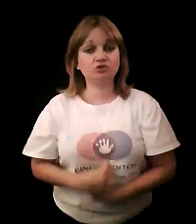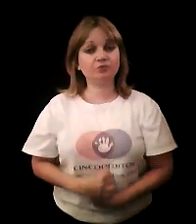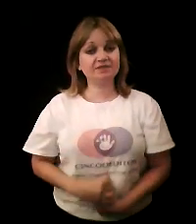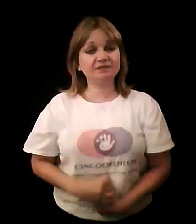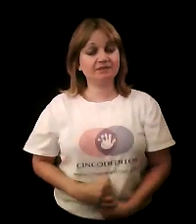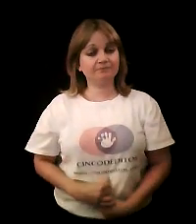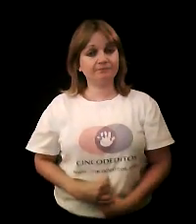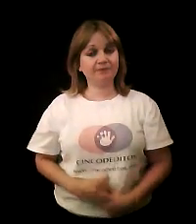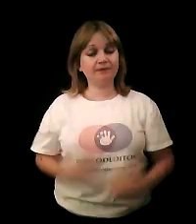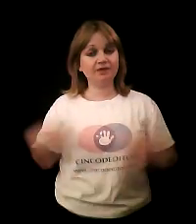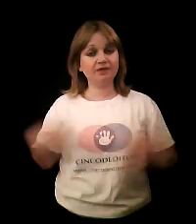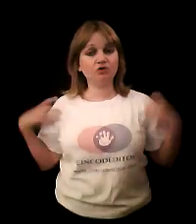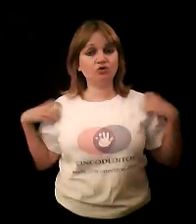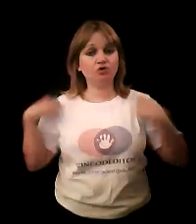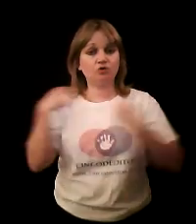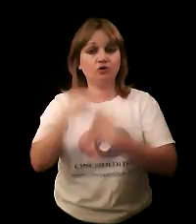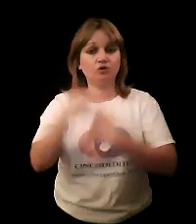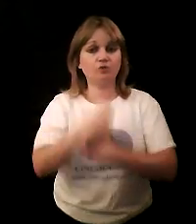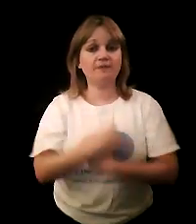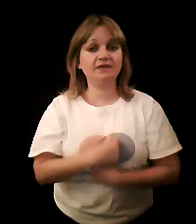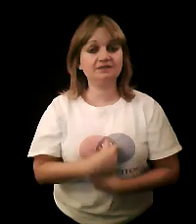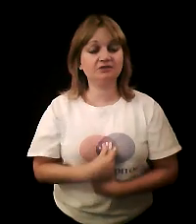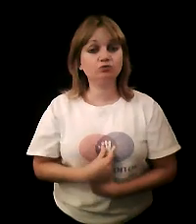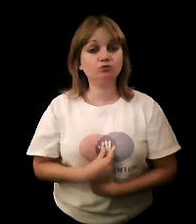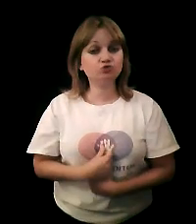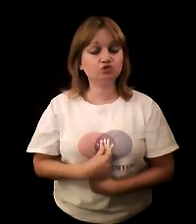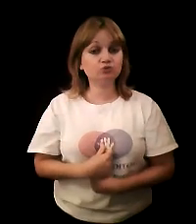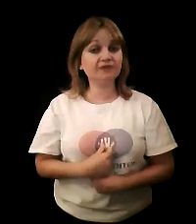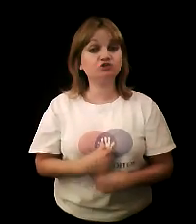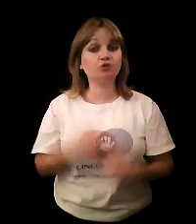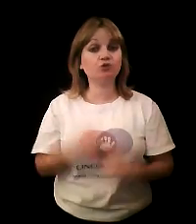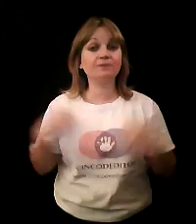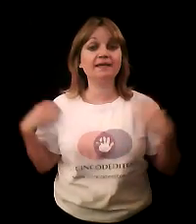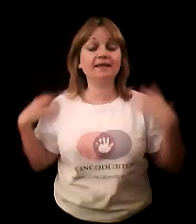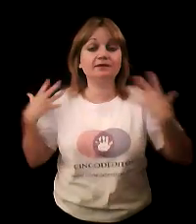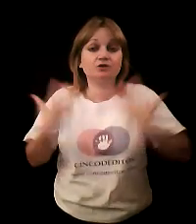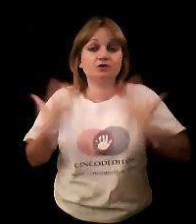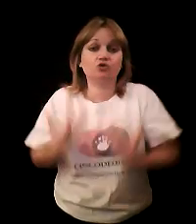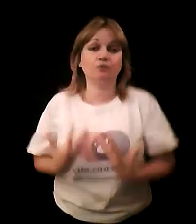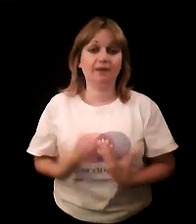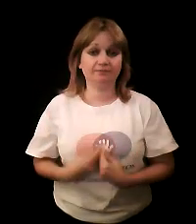Entonces puede ser abrigo o babi, es decir, una sobre ropa.